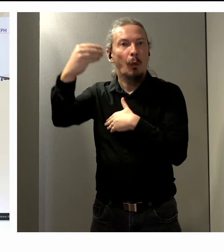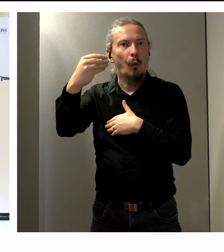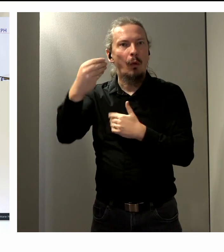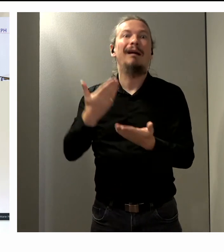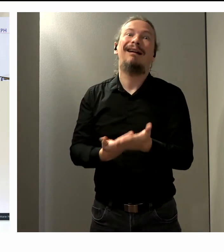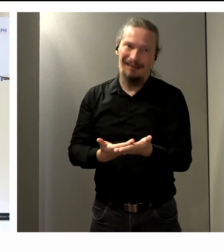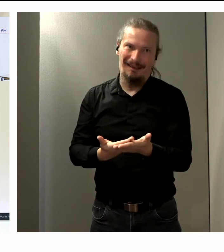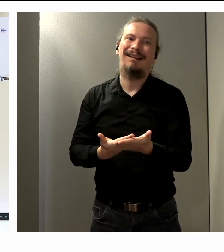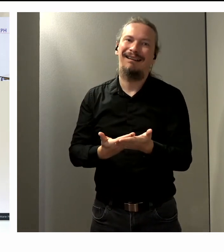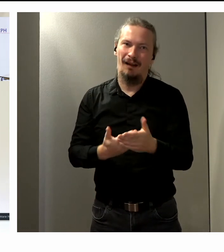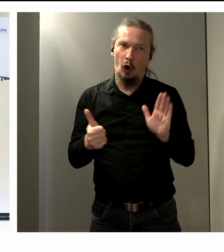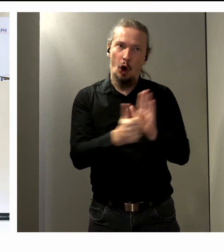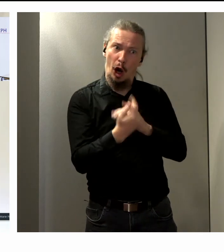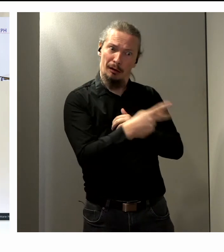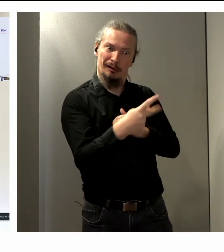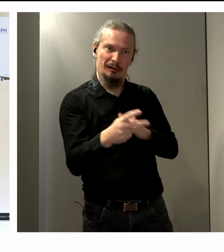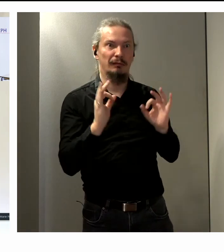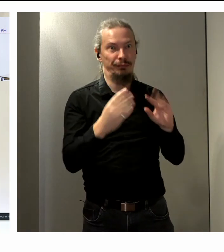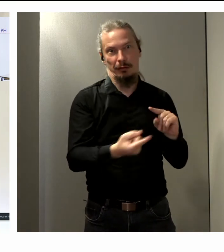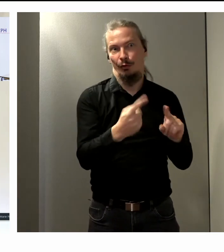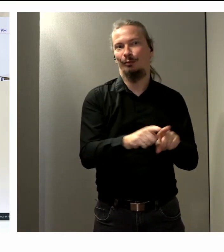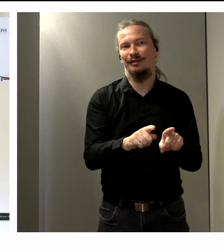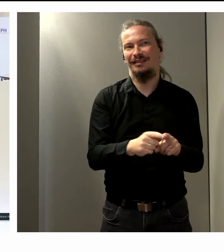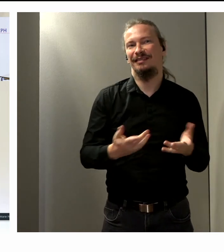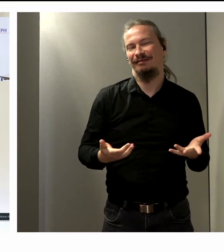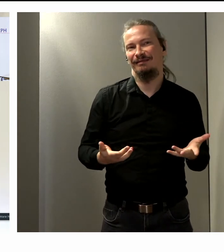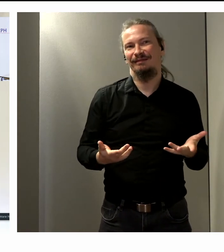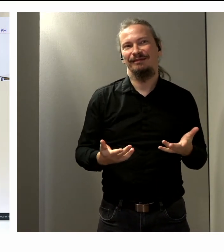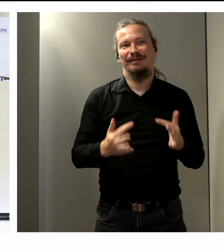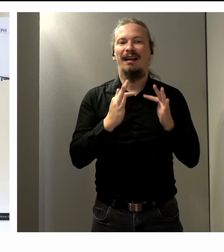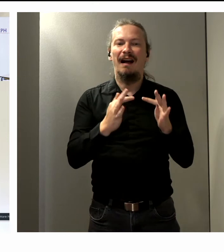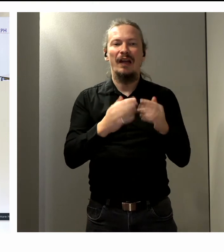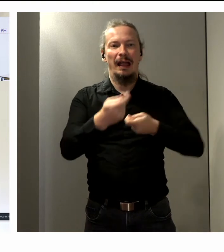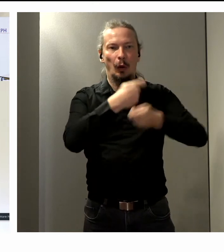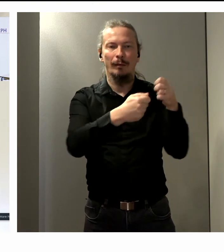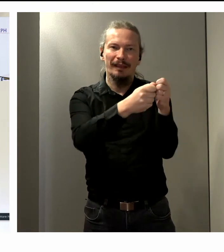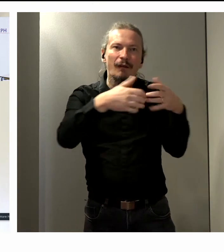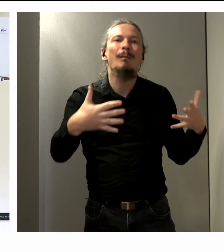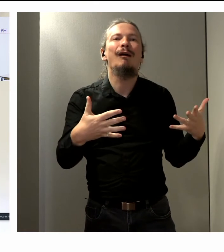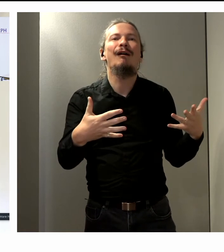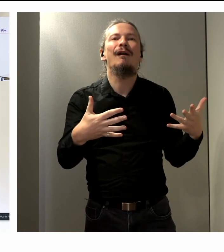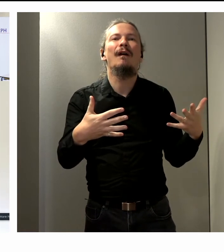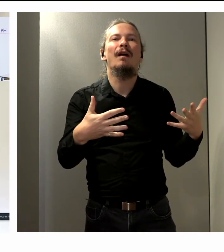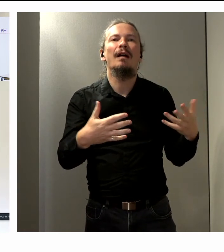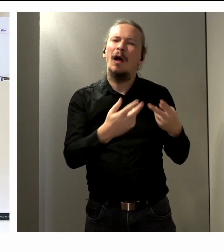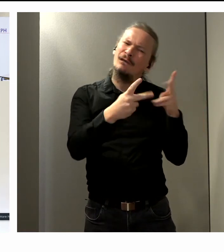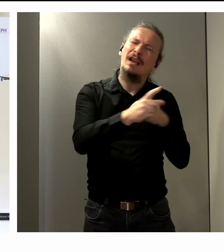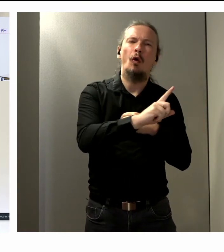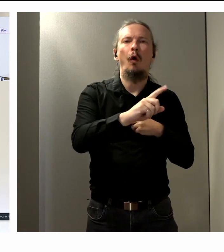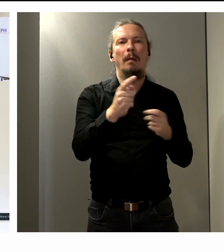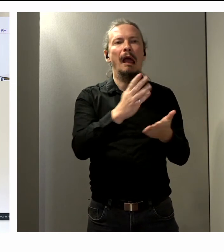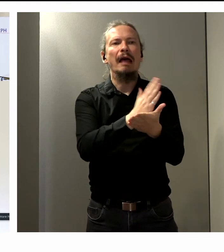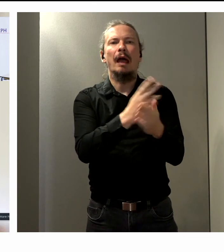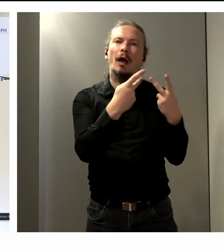professionnelle. Et là, les collectivités territoriales ont aussi un rôle important à jouer en matière de développement économique. Là, plus forcément les communes, mais ça peut être